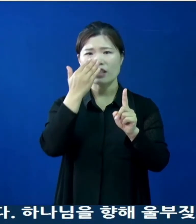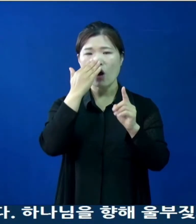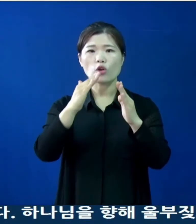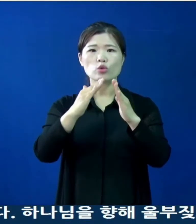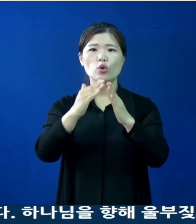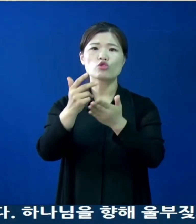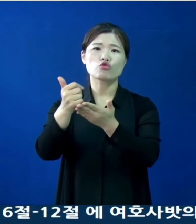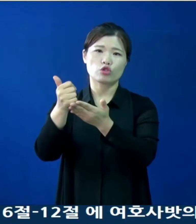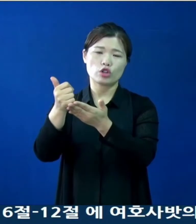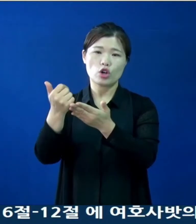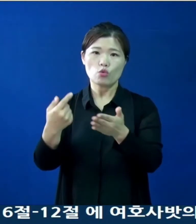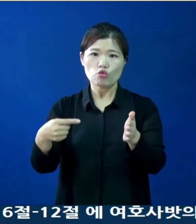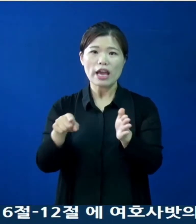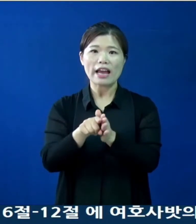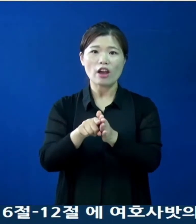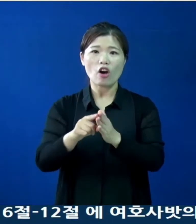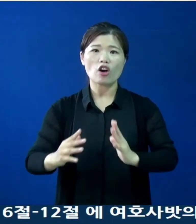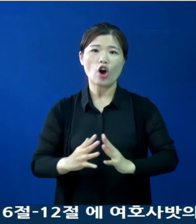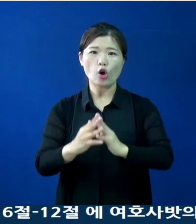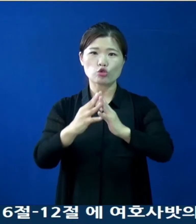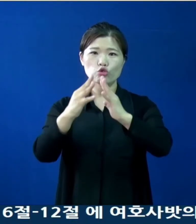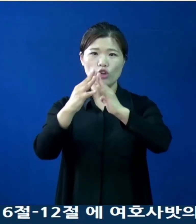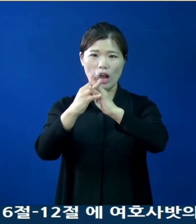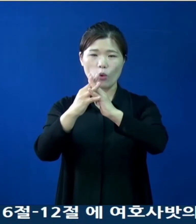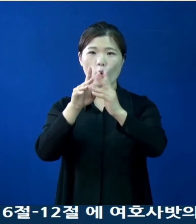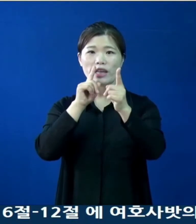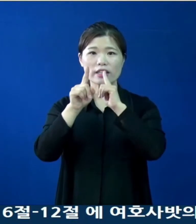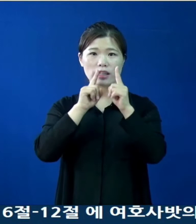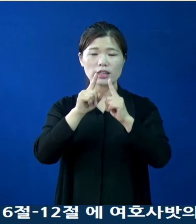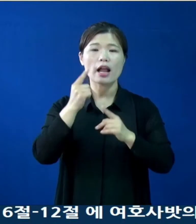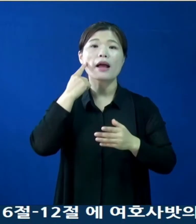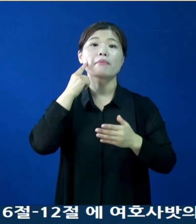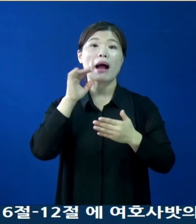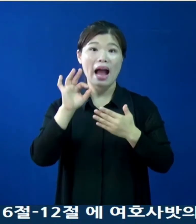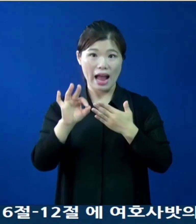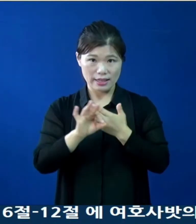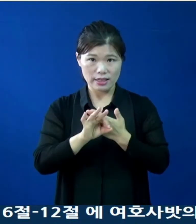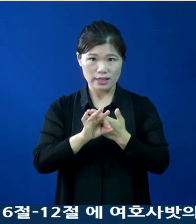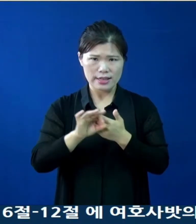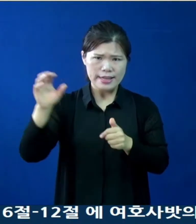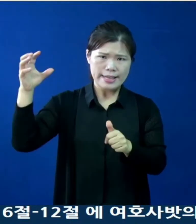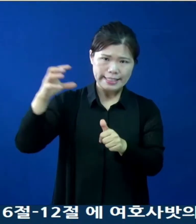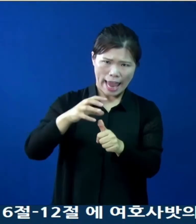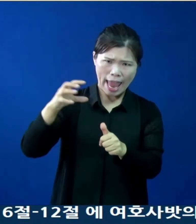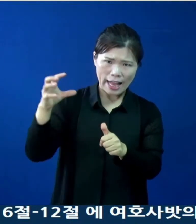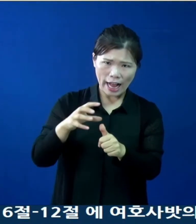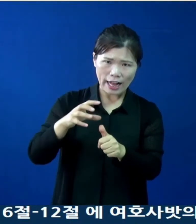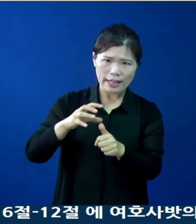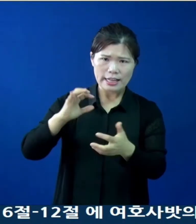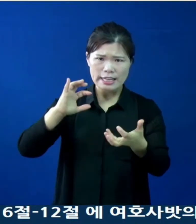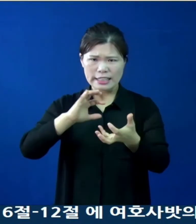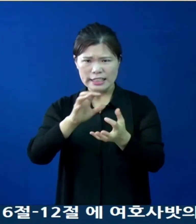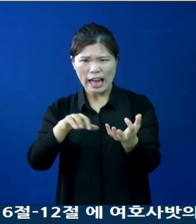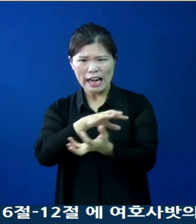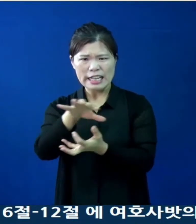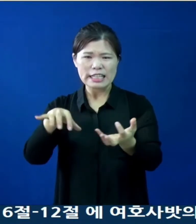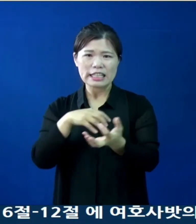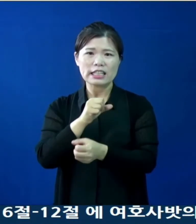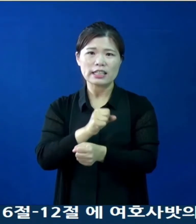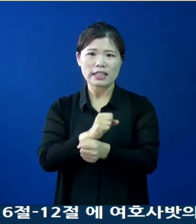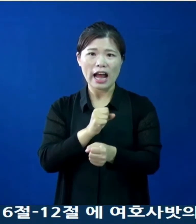주를 위해 건축하고 이르기를, 만일 재앙이나 난리나